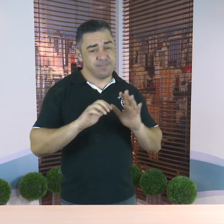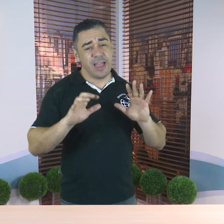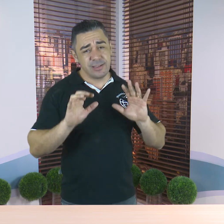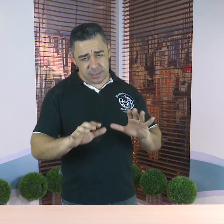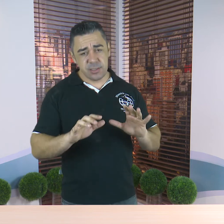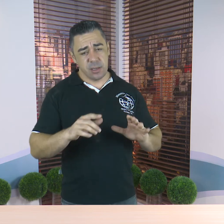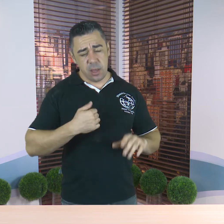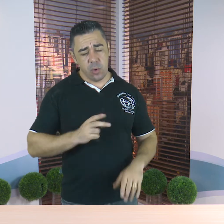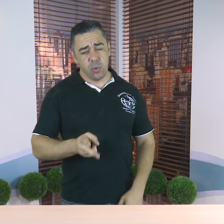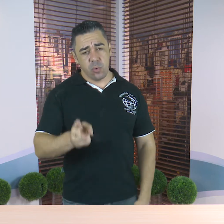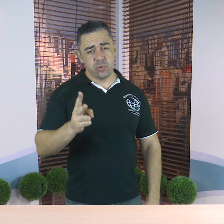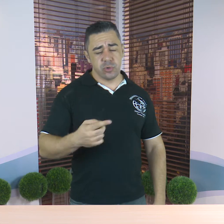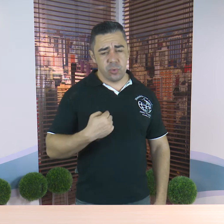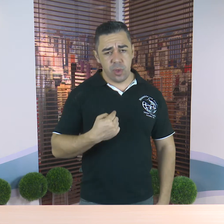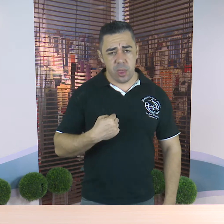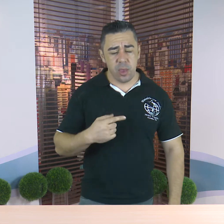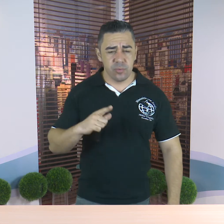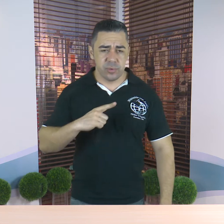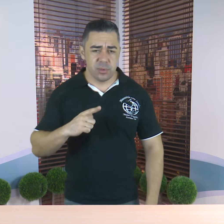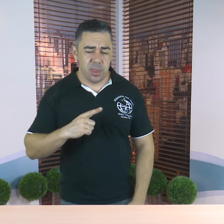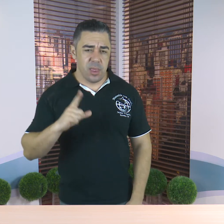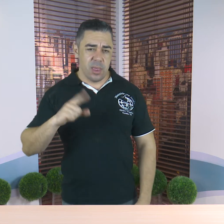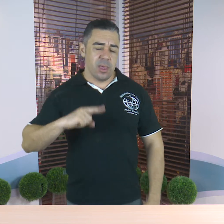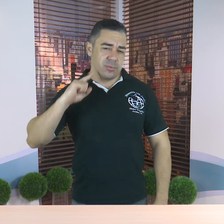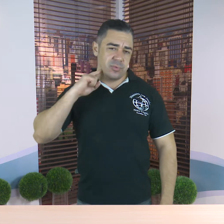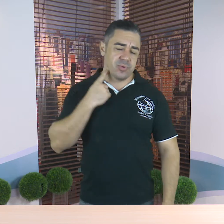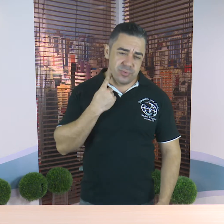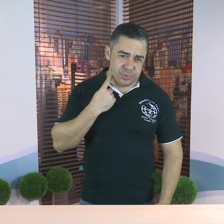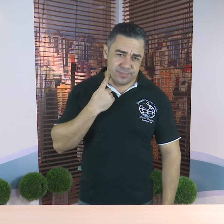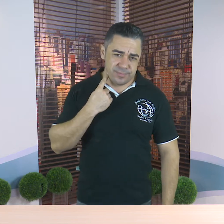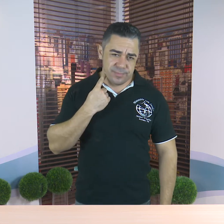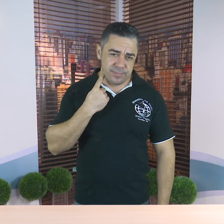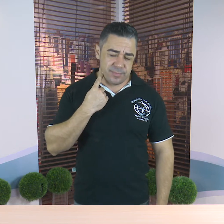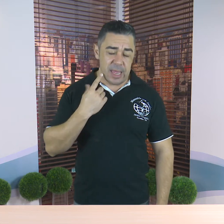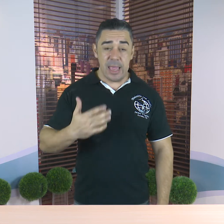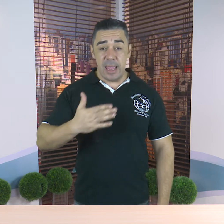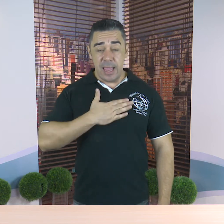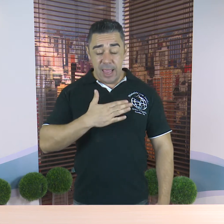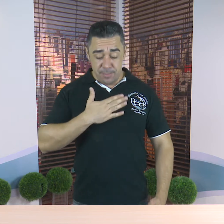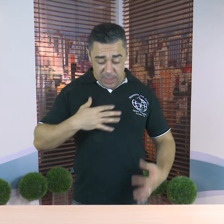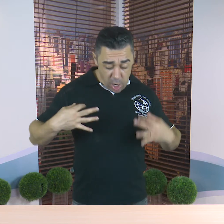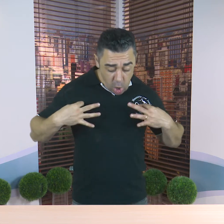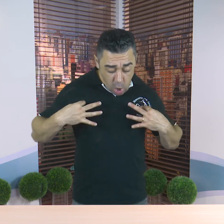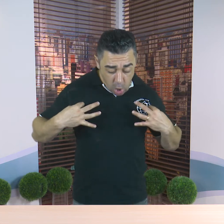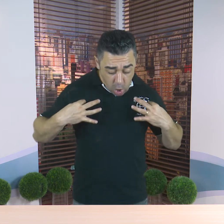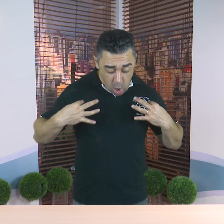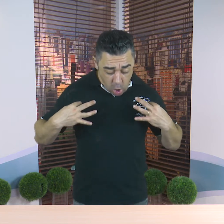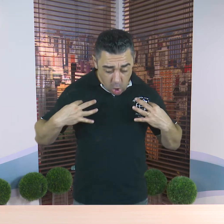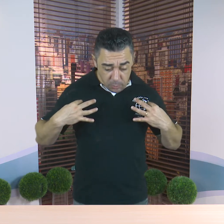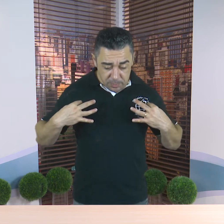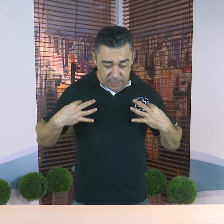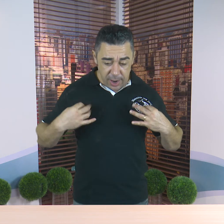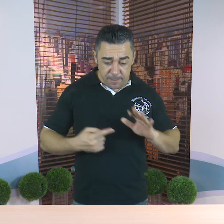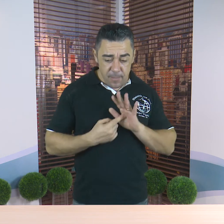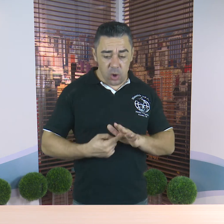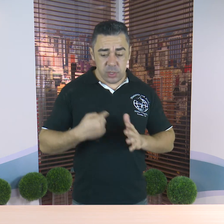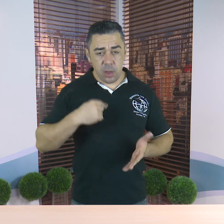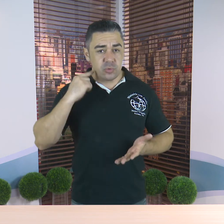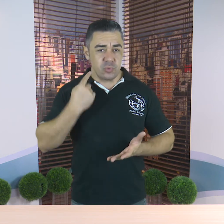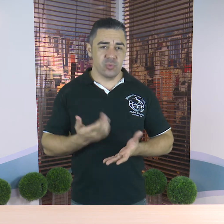assim me submergirás no fosso, e as minhas próprias vestes me abominarão. Jó revela que